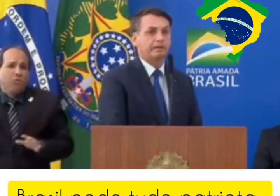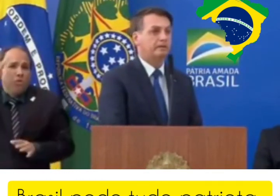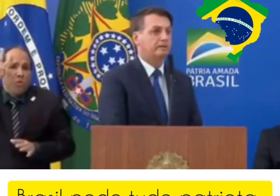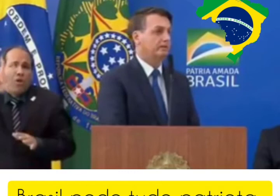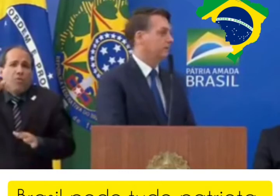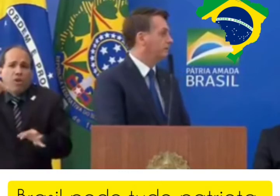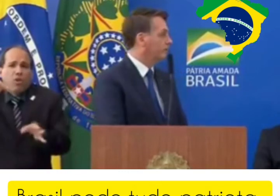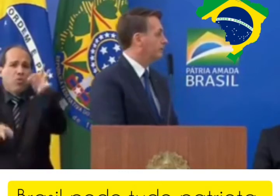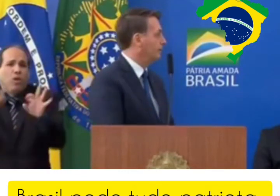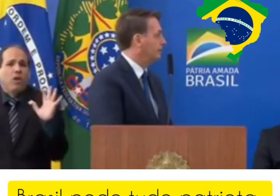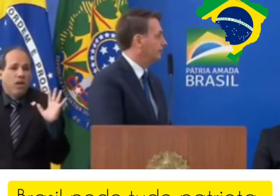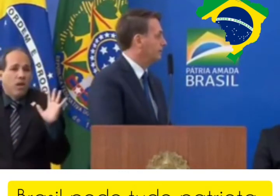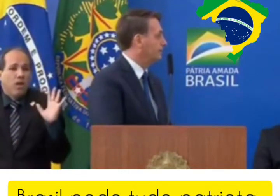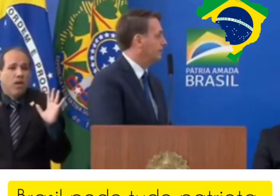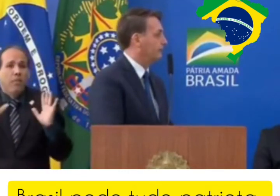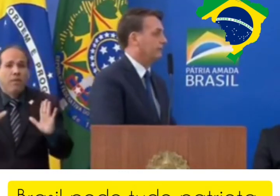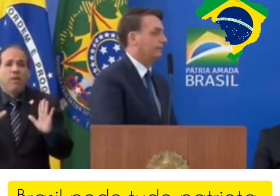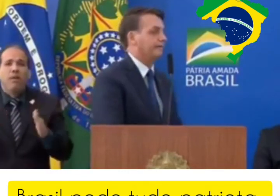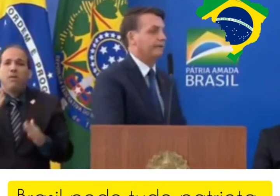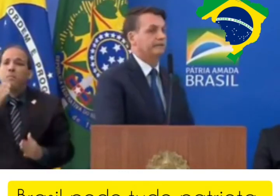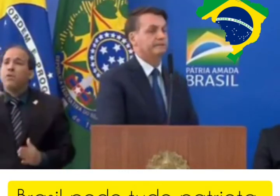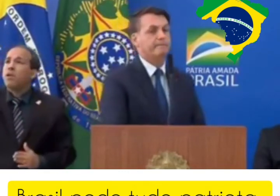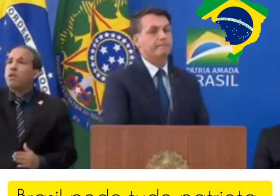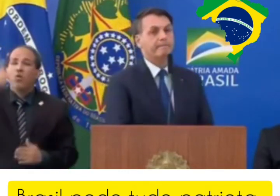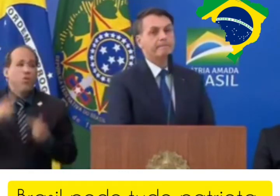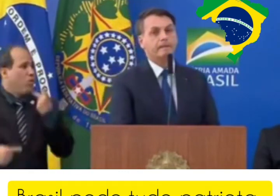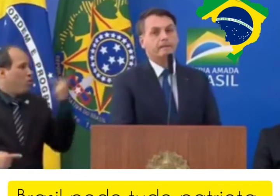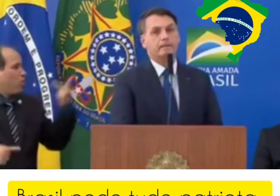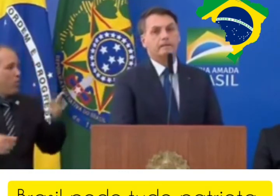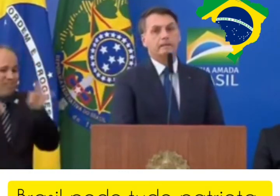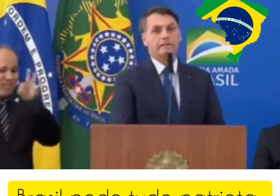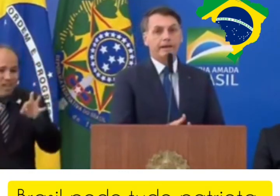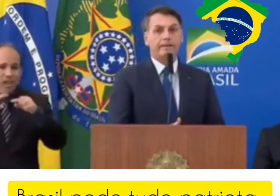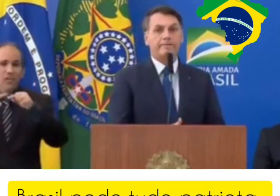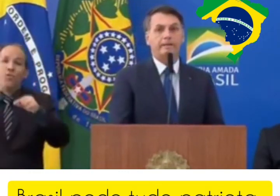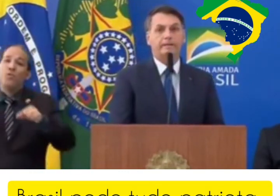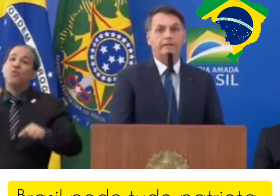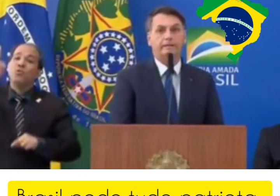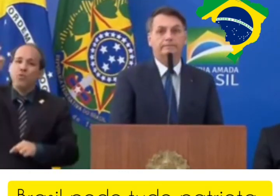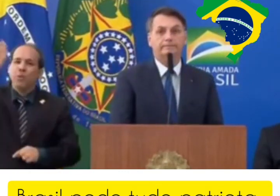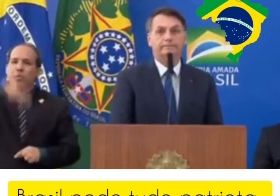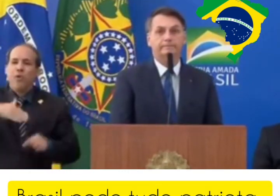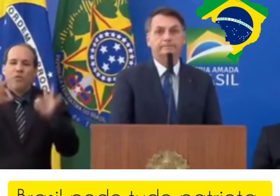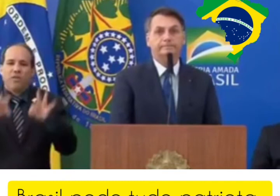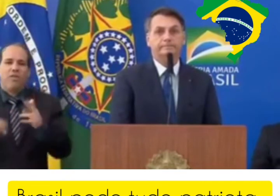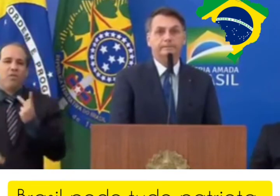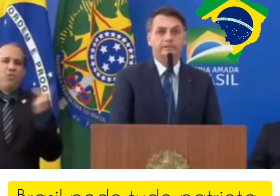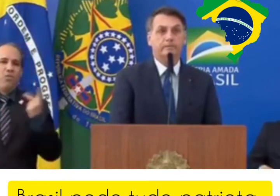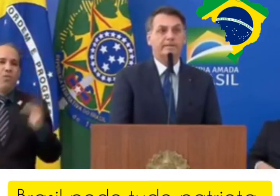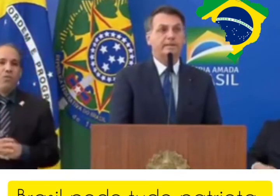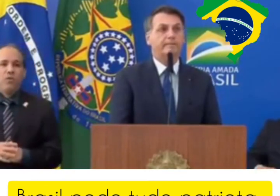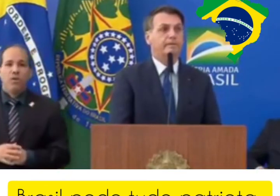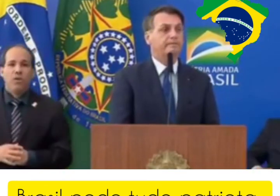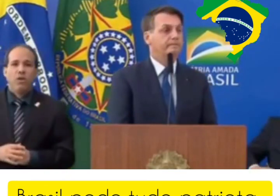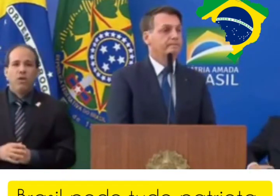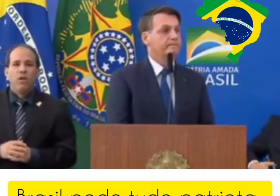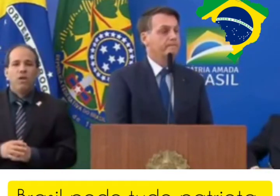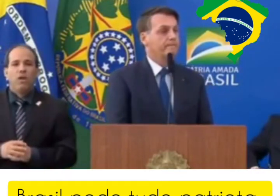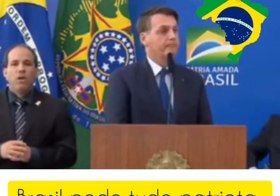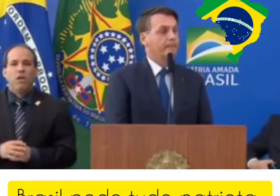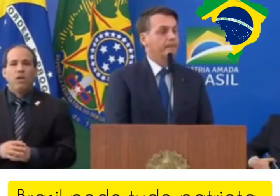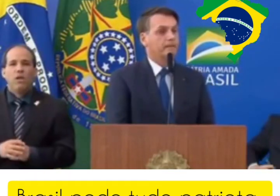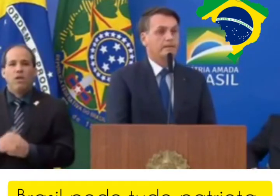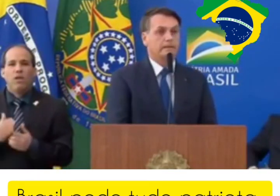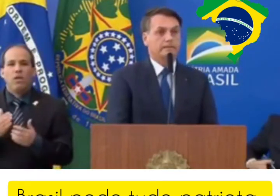E eu peço a Deus que nós dois estejamos certos lá na frente. Então, essa briga de começar a abrir